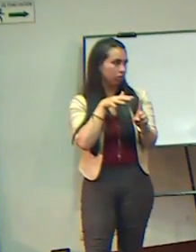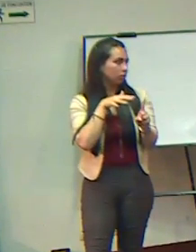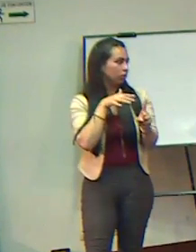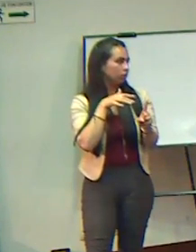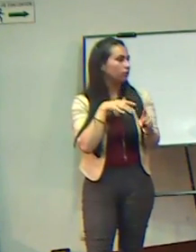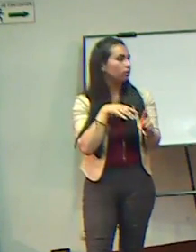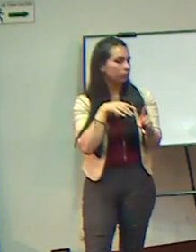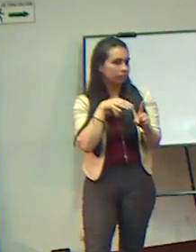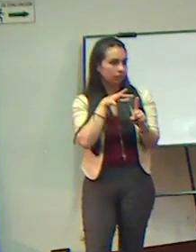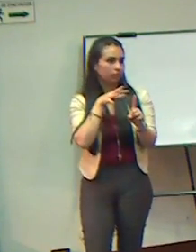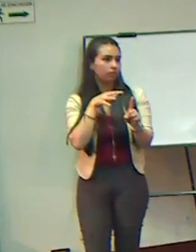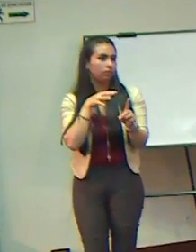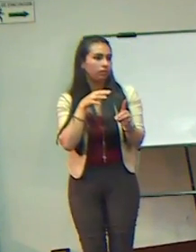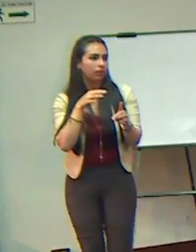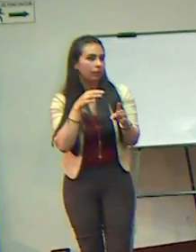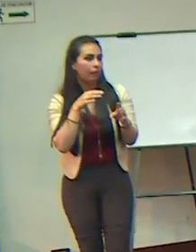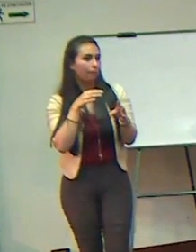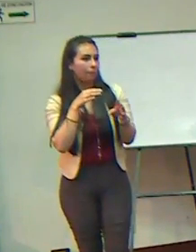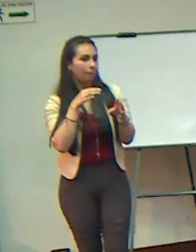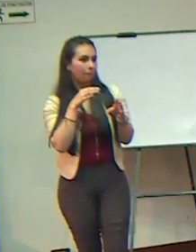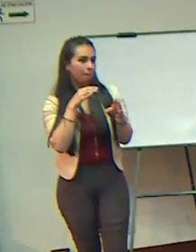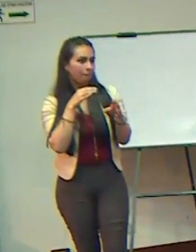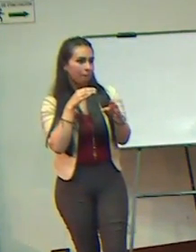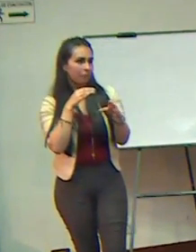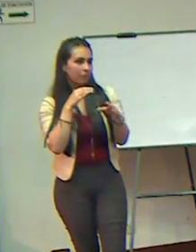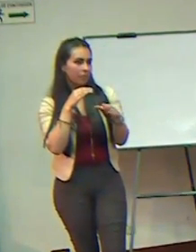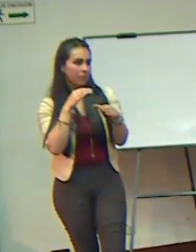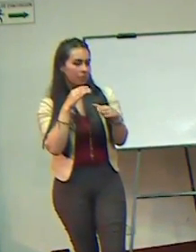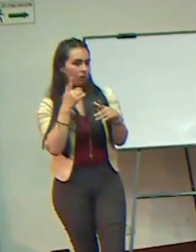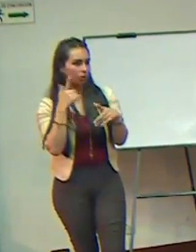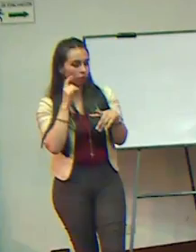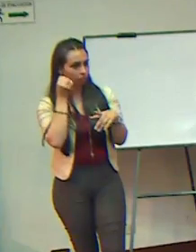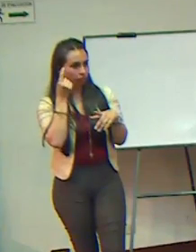¿cómo pueden ustedes participar en los movimientos